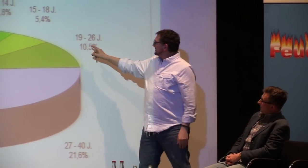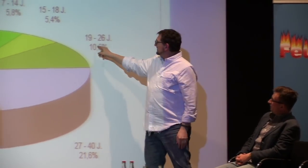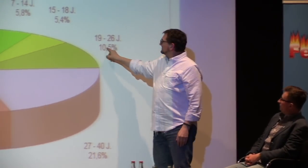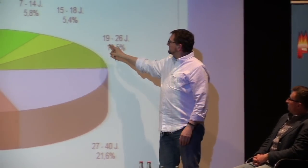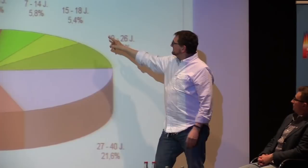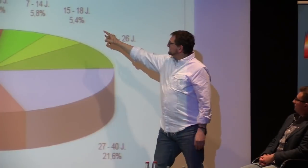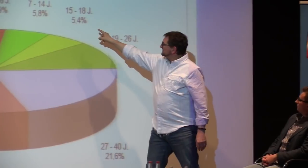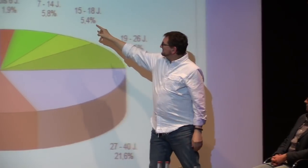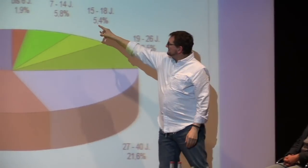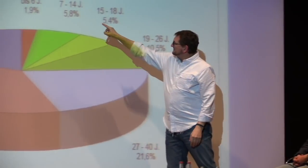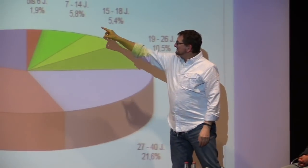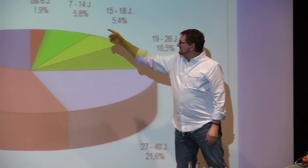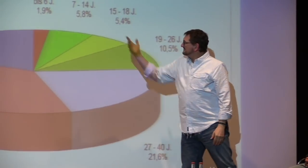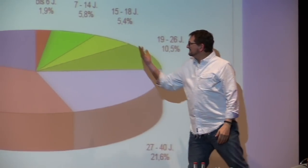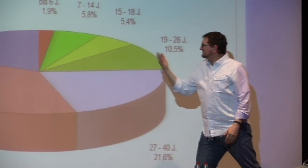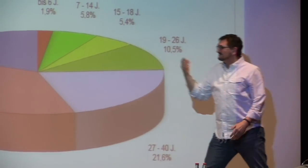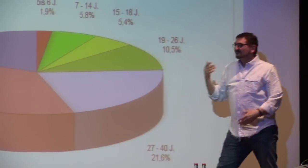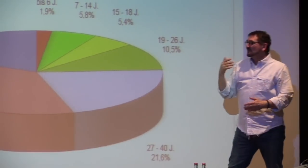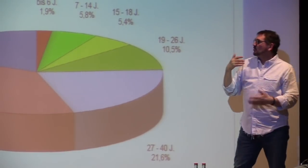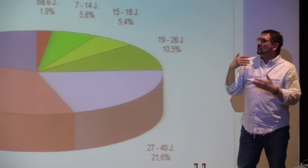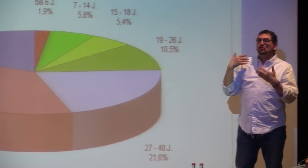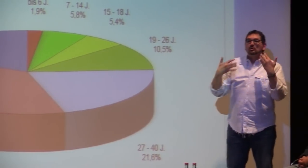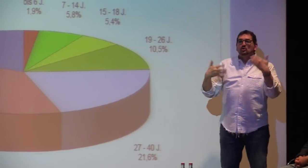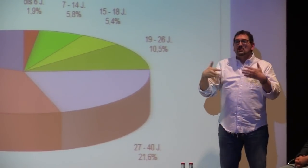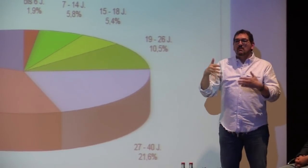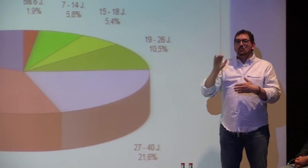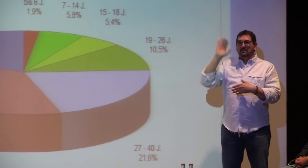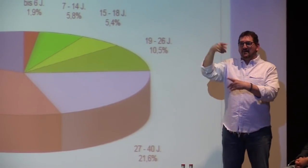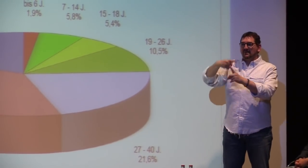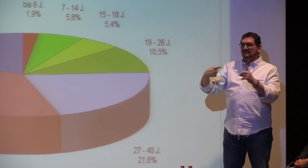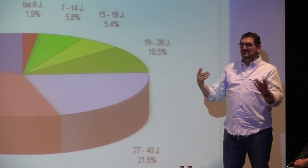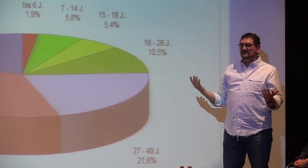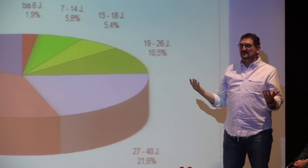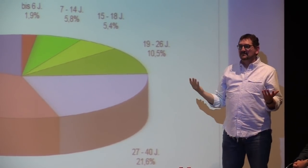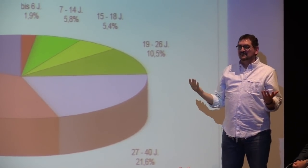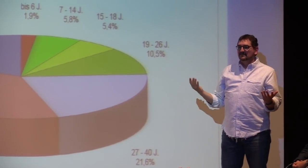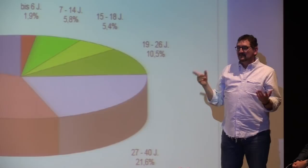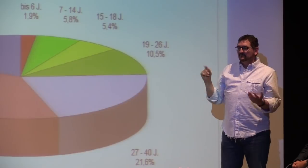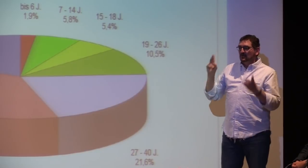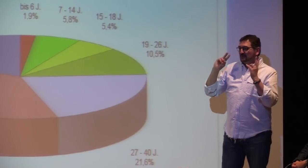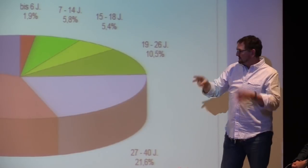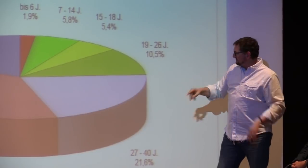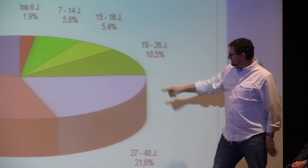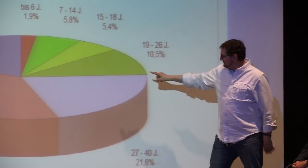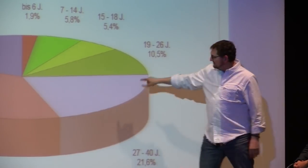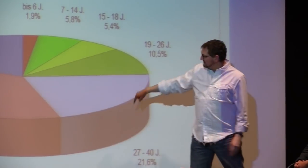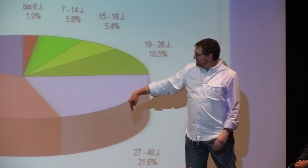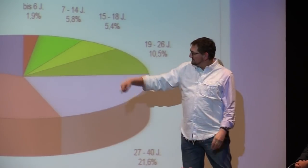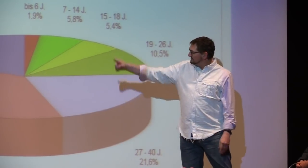andere Zahlen, aber hier hat man das zusammengelegt bis 26 Jahre. Und das ist noch nicht mal die Hälfte. Das macht also